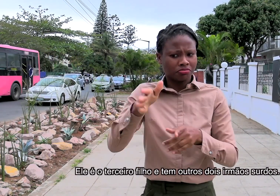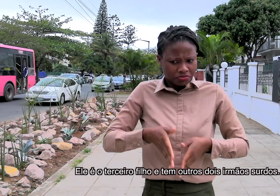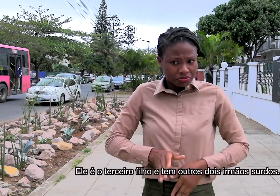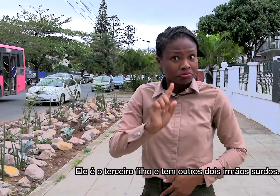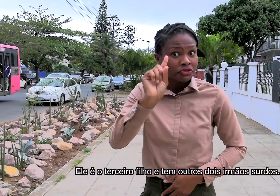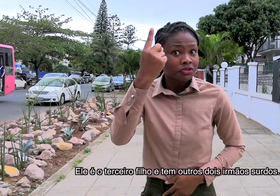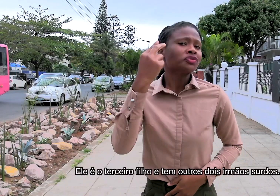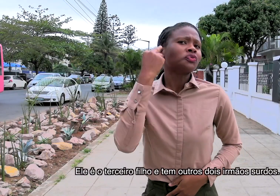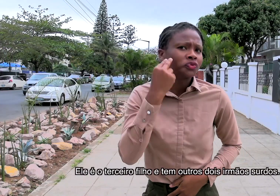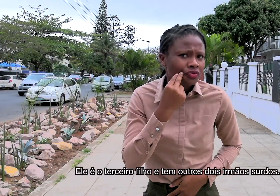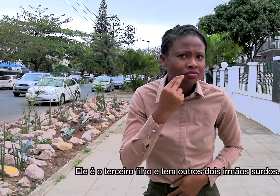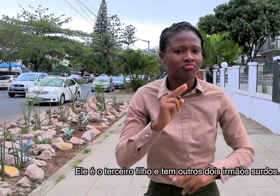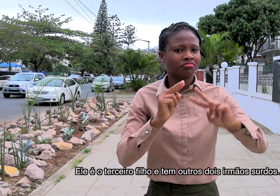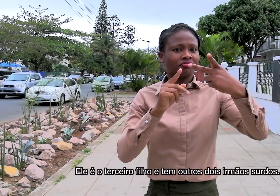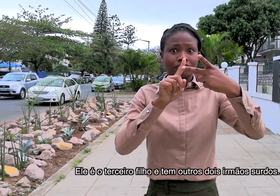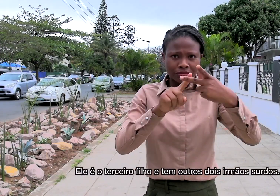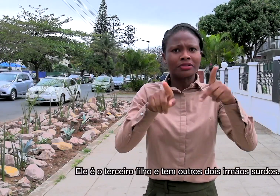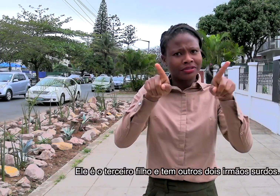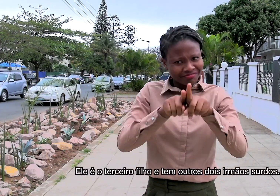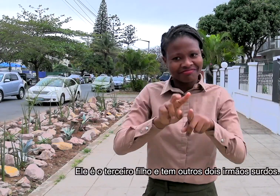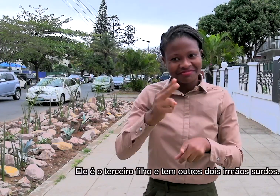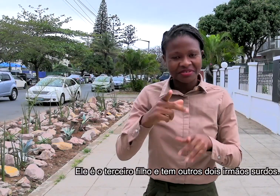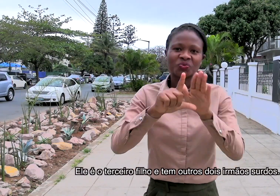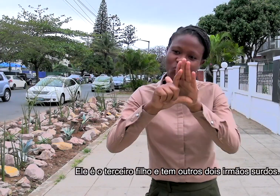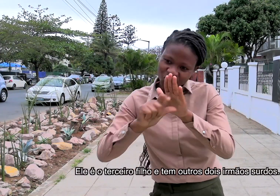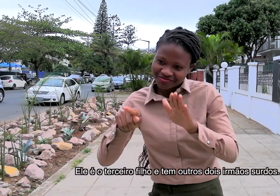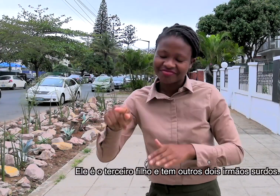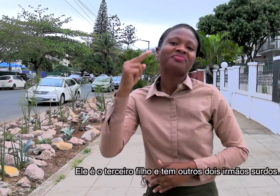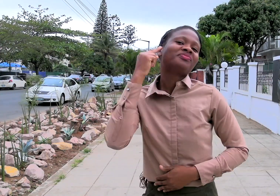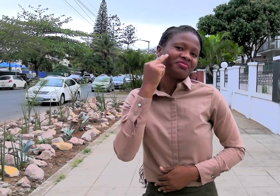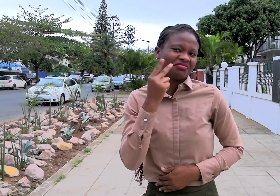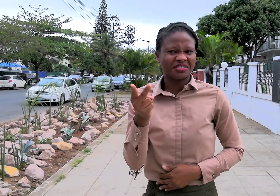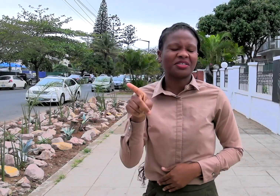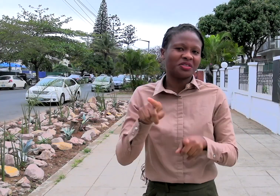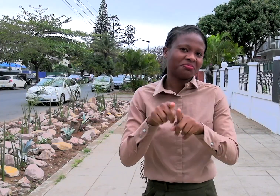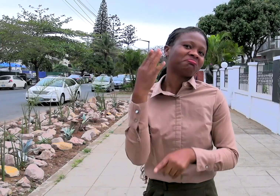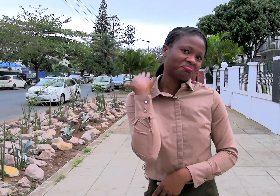Ele é o terceiro filho e tem outros 2 irmãos surdos.